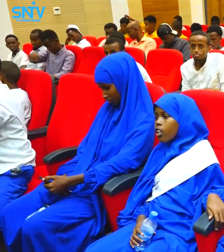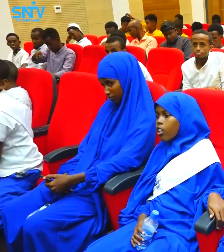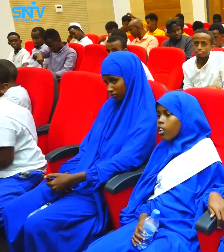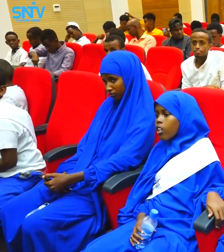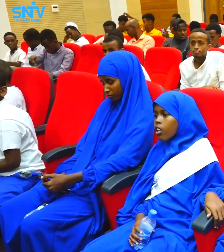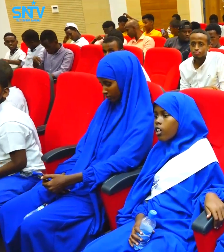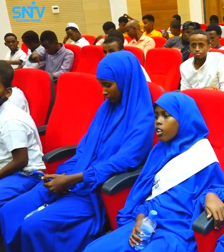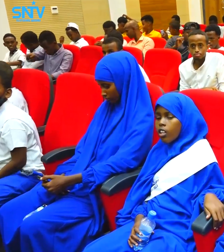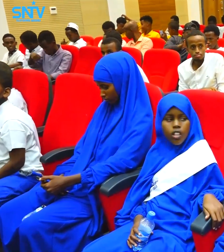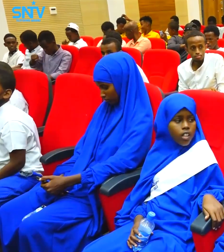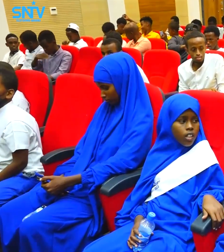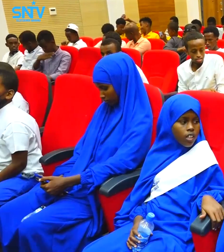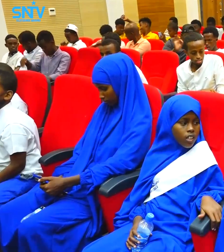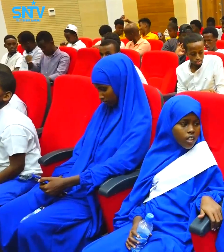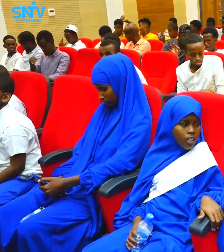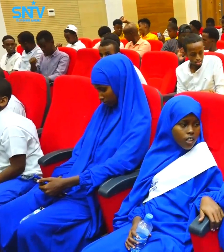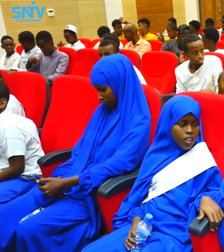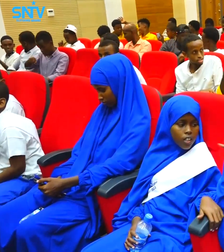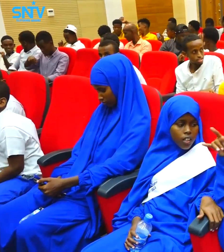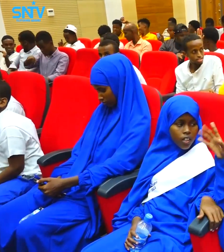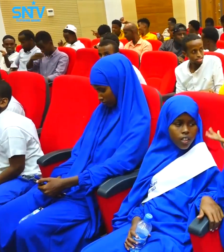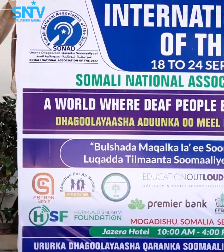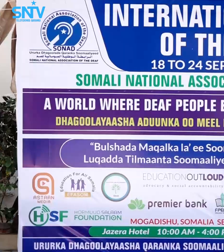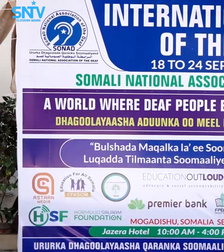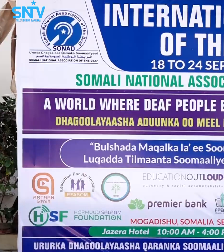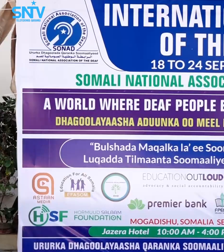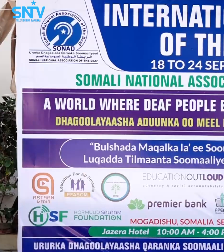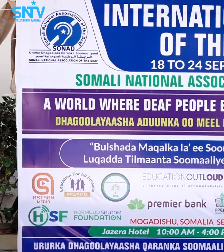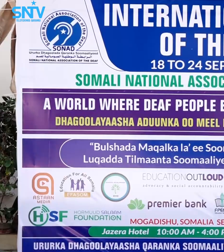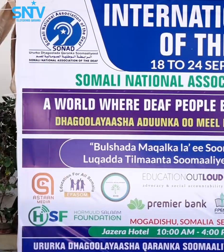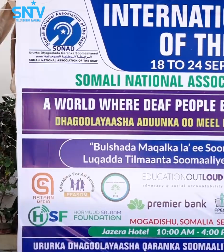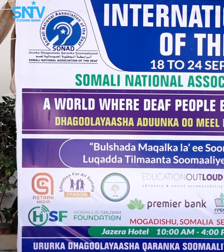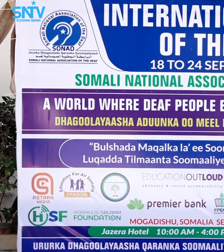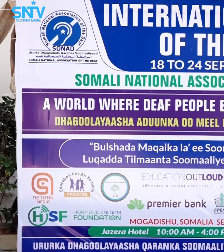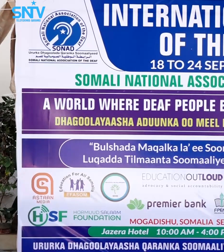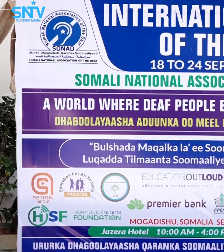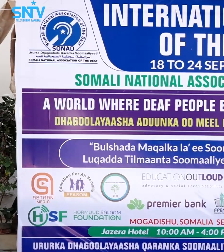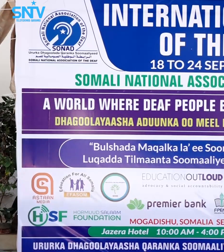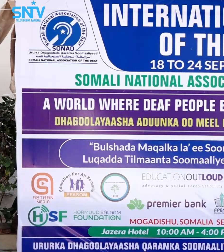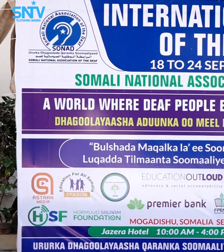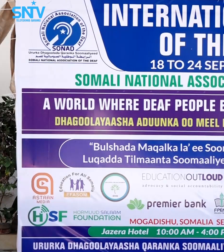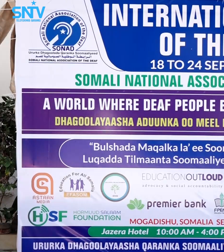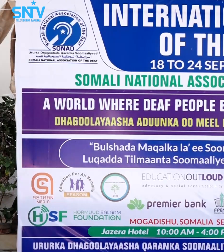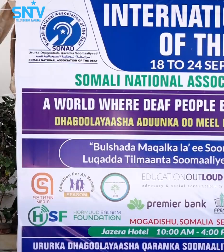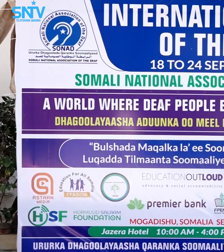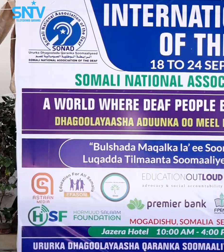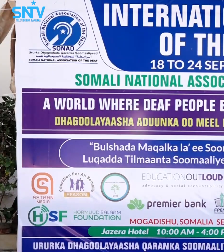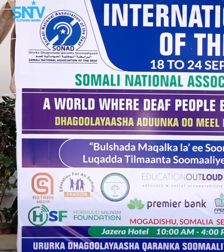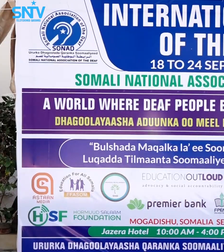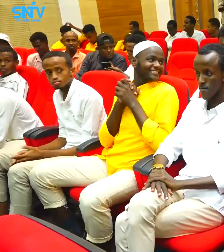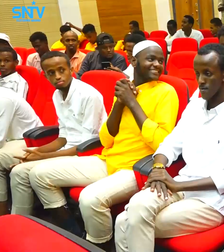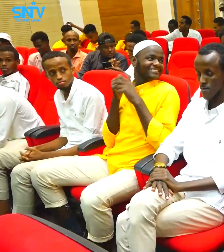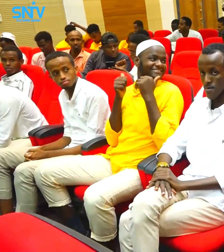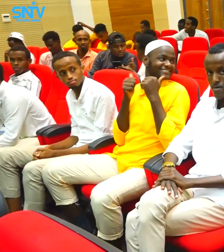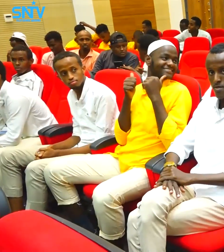بيسا سبتمبر عيا لغو قبتين مقدو شوحا عن السوء اقا السمي او ركا دقول ياشا قرنكا سوماليات حسكا تدباد كعالمي قاهي دقول